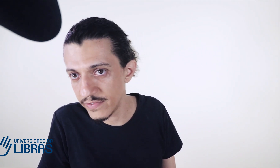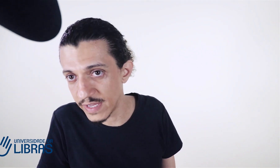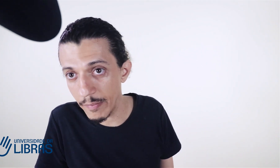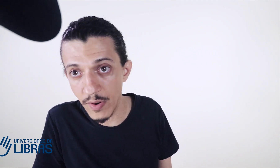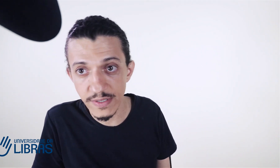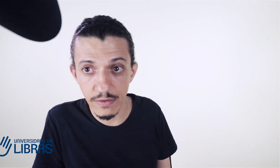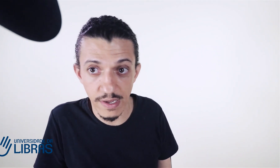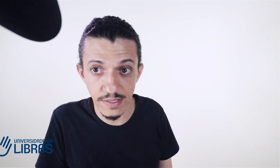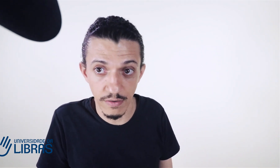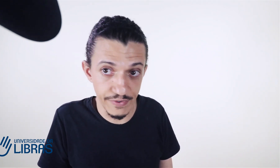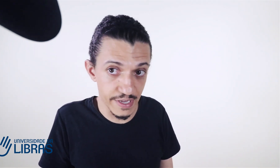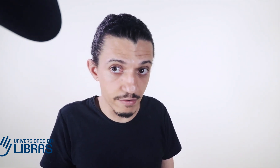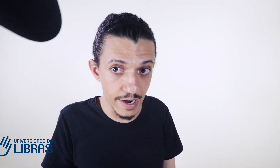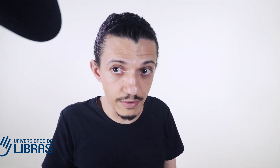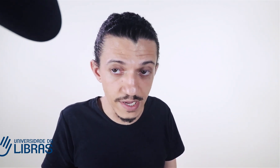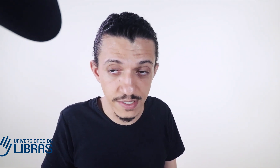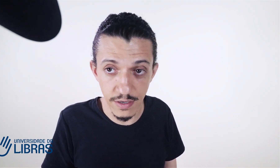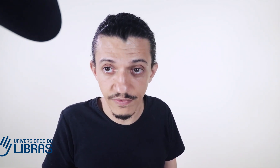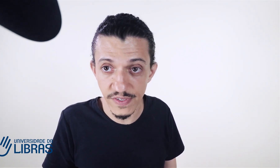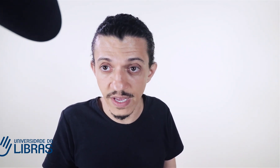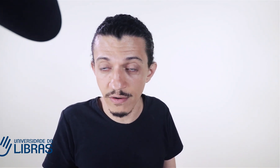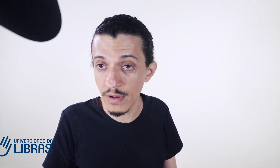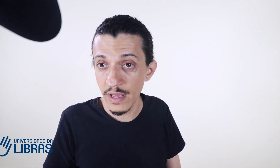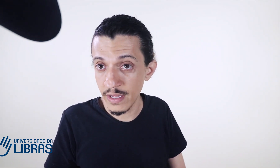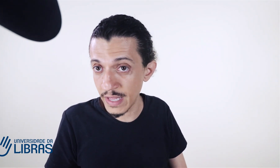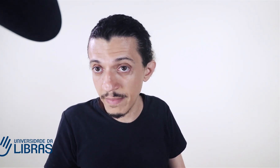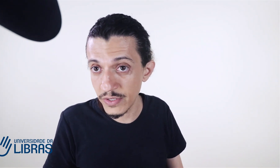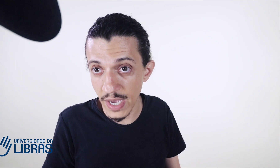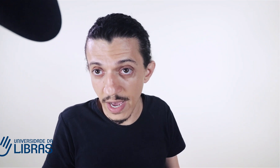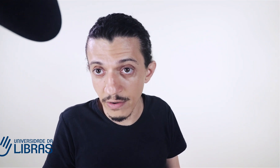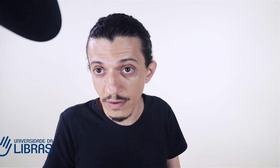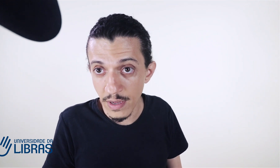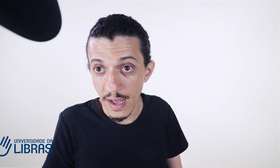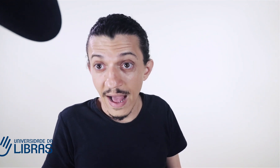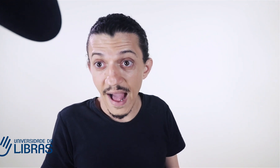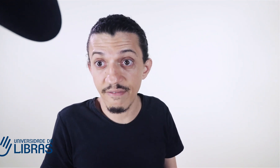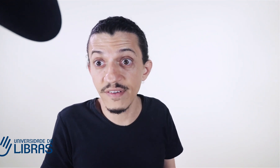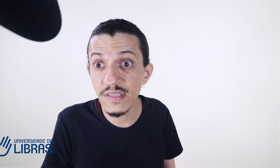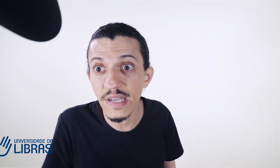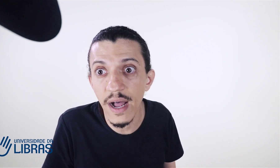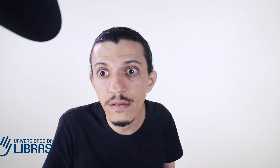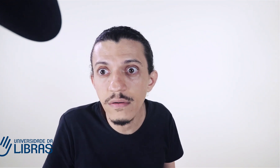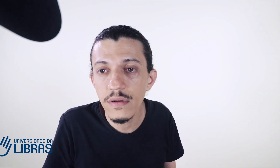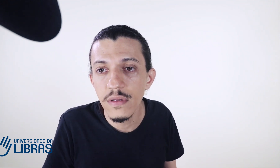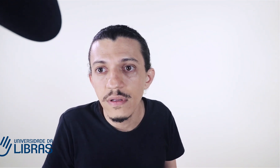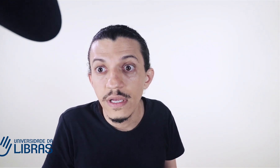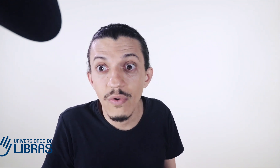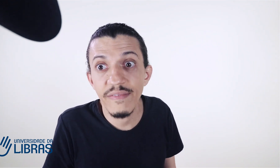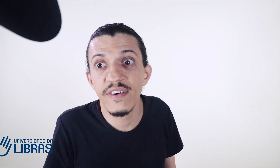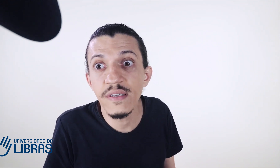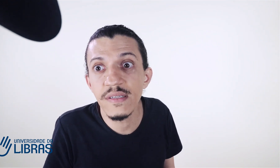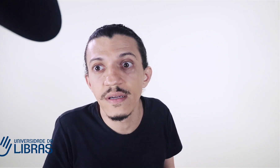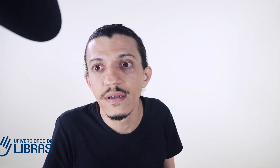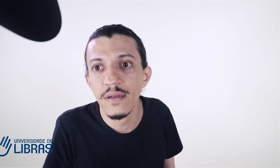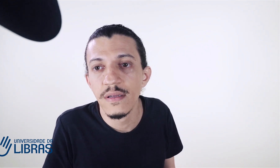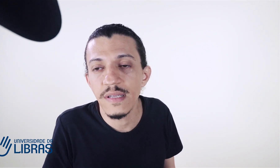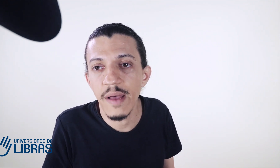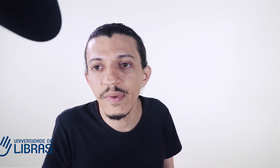fizeram pós-graduação, fizeram graduação, fizeram intermediário, avançado e não avança, sabe?